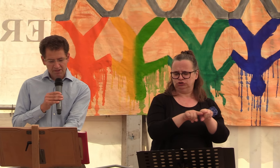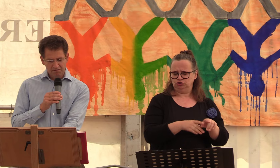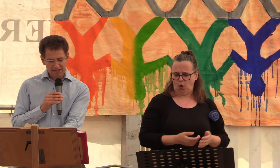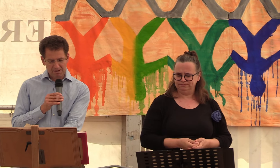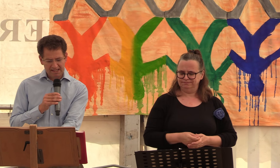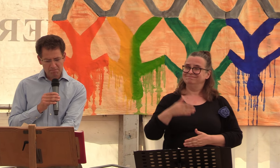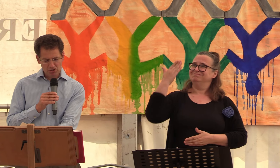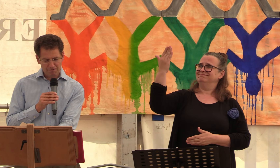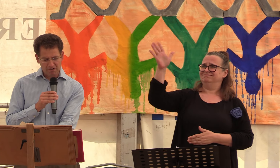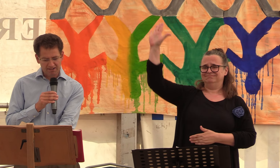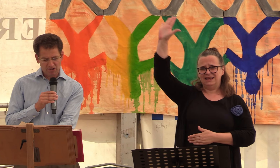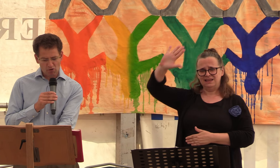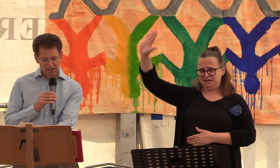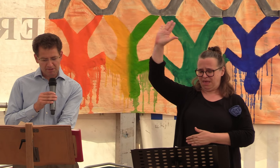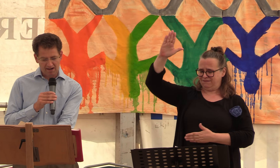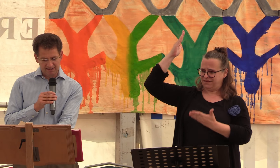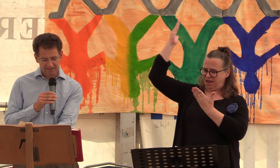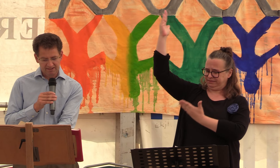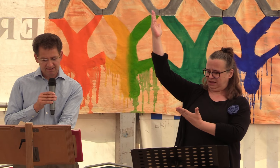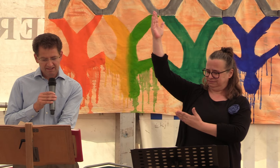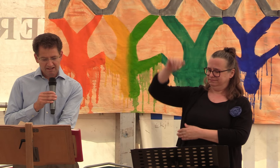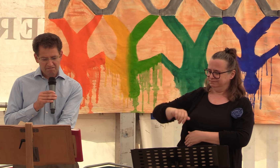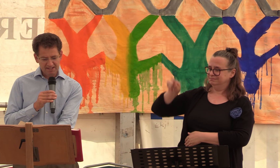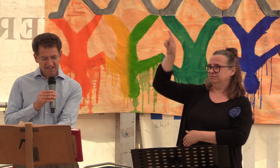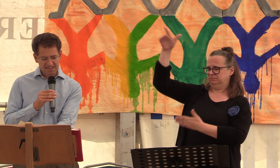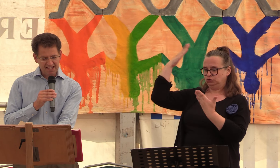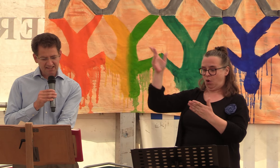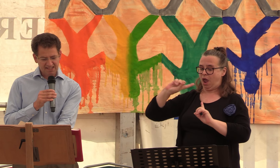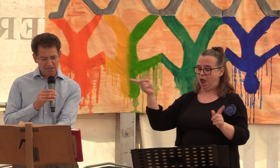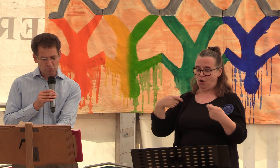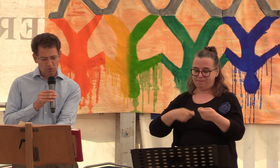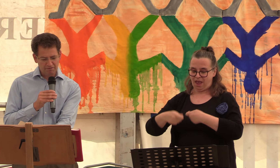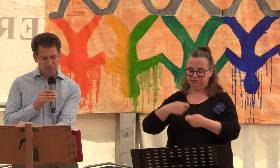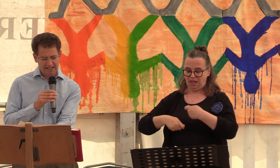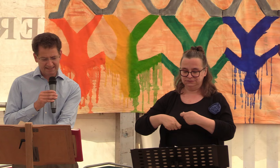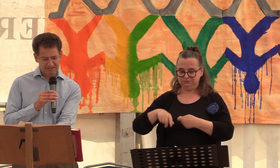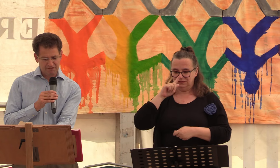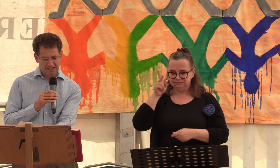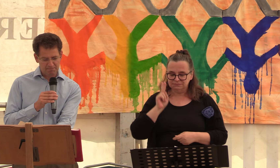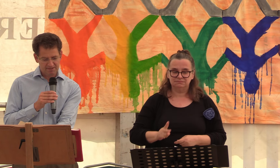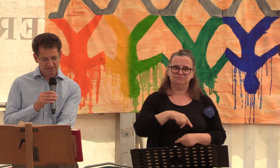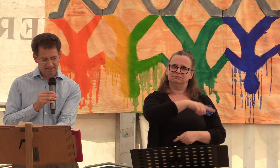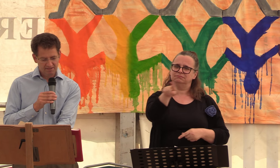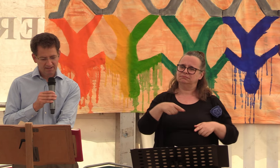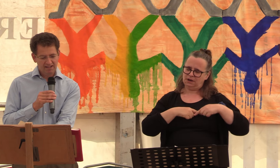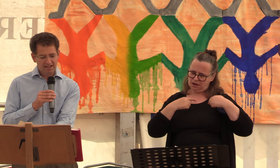Ebenso wird mein himmlischer Vater euch behandeln, wenn nicht jeder seinem Bruder von Herzen